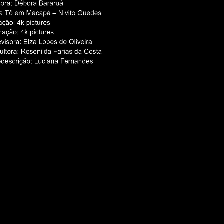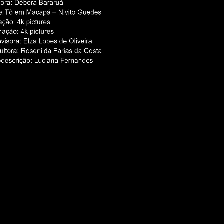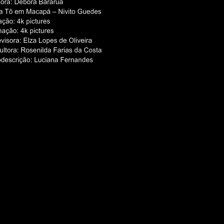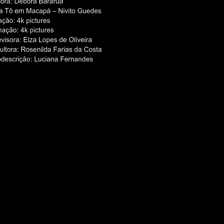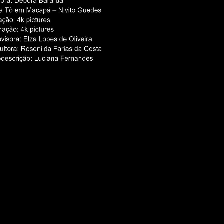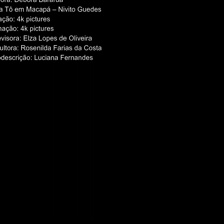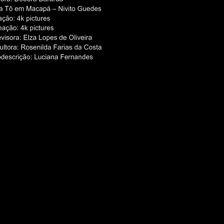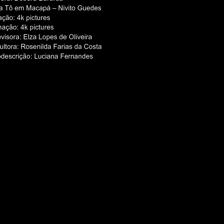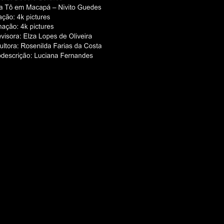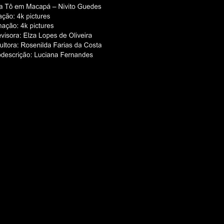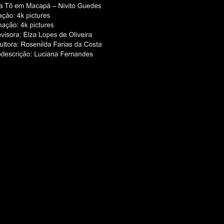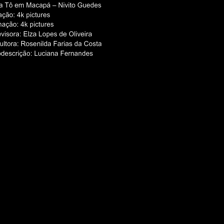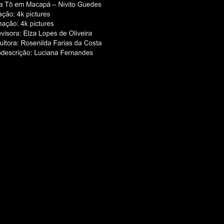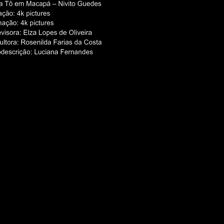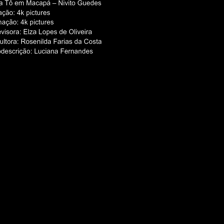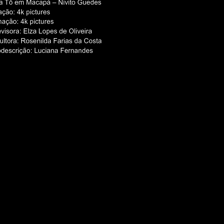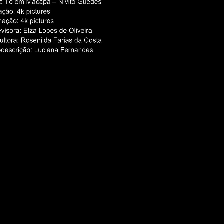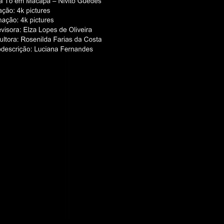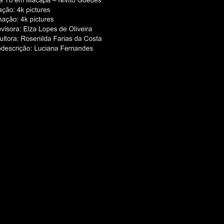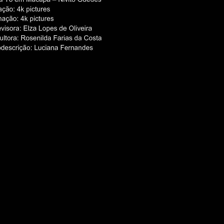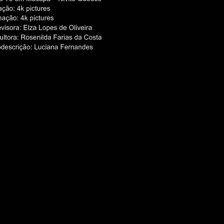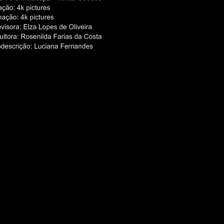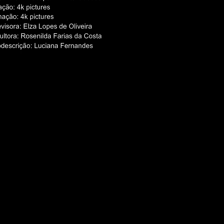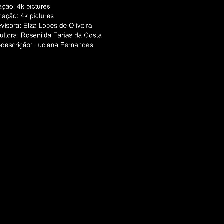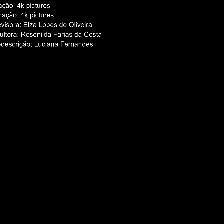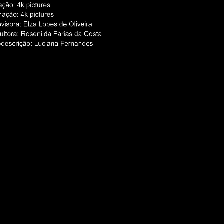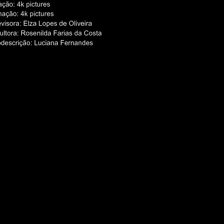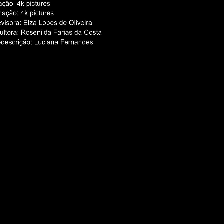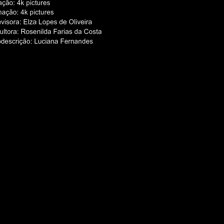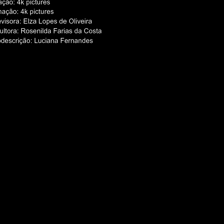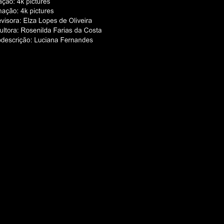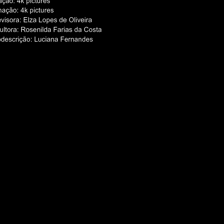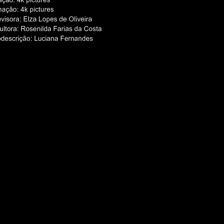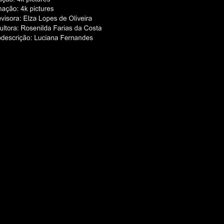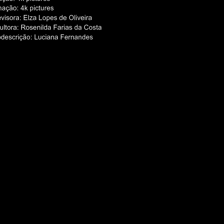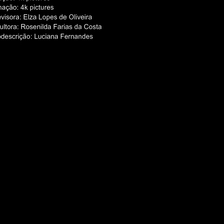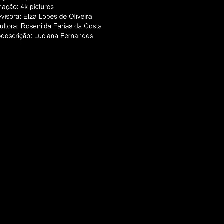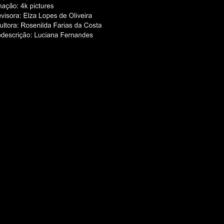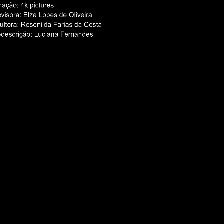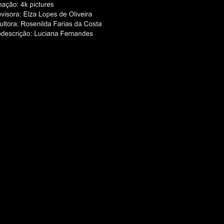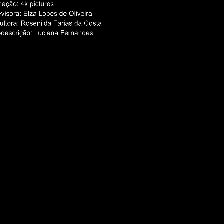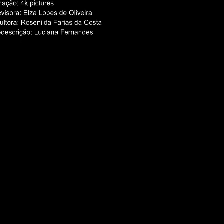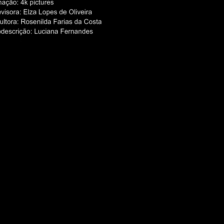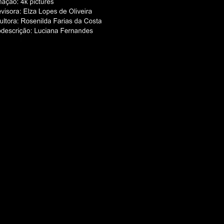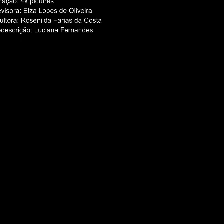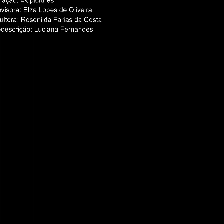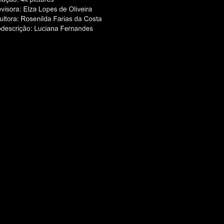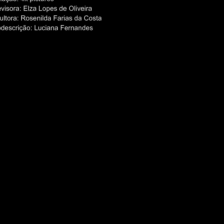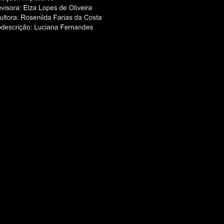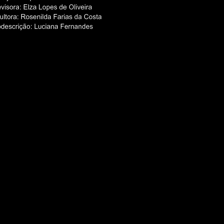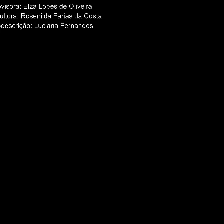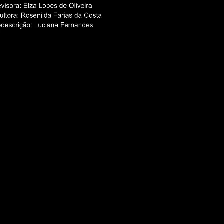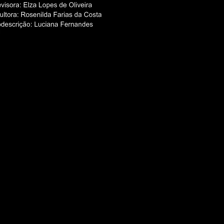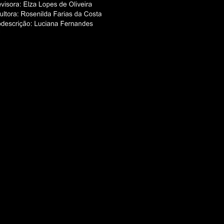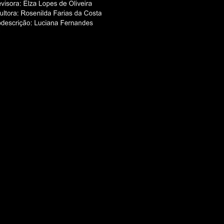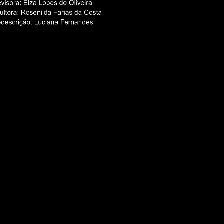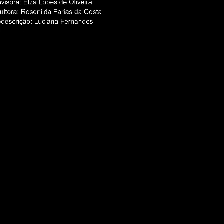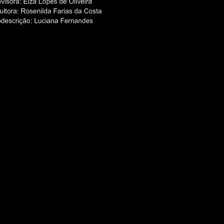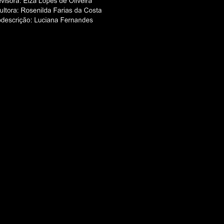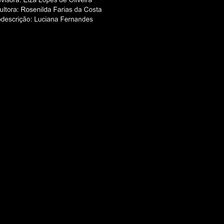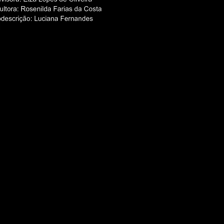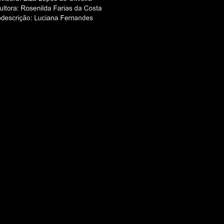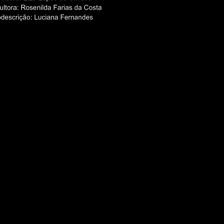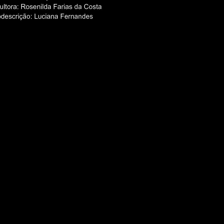pictures audiodescritora revisora Elza Lopes de Oliveira audiodescritora